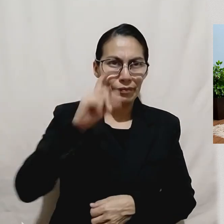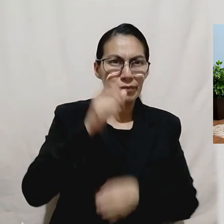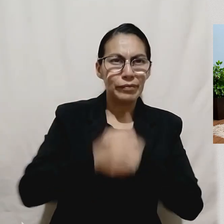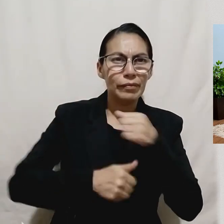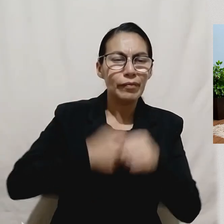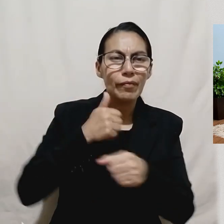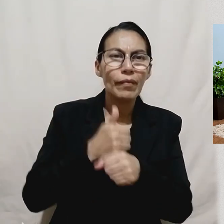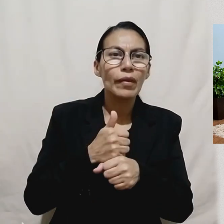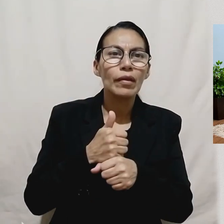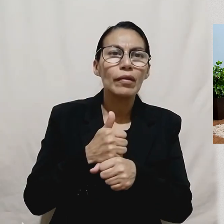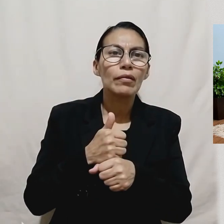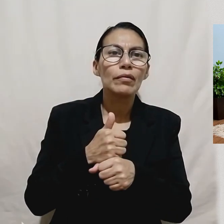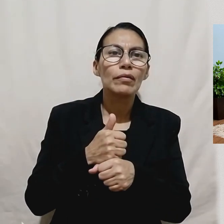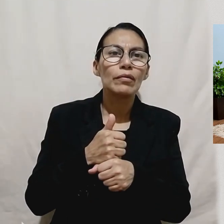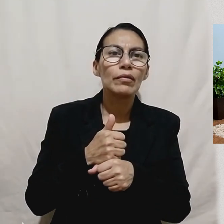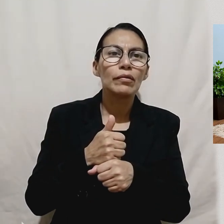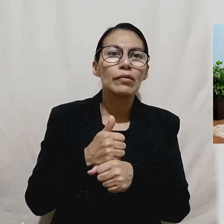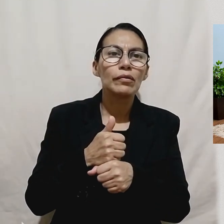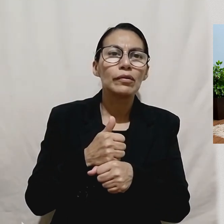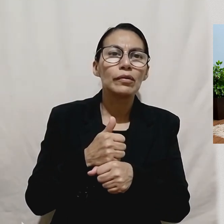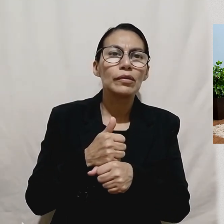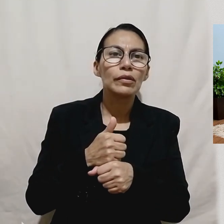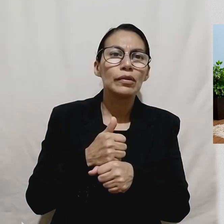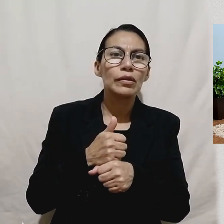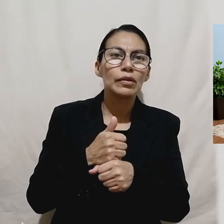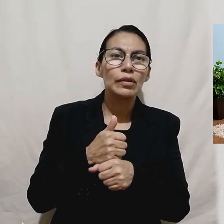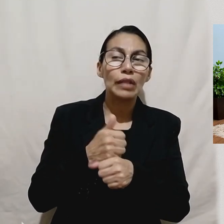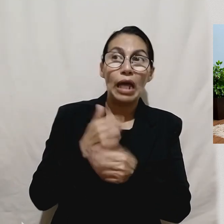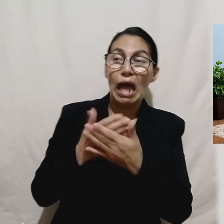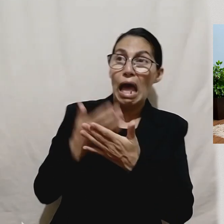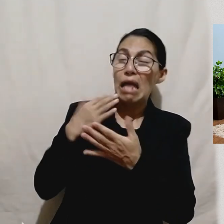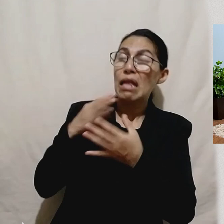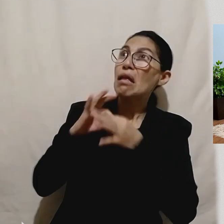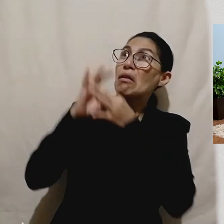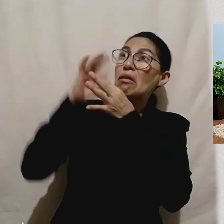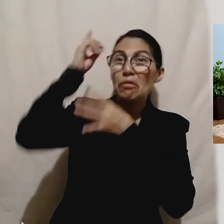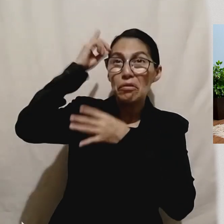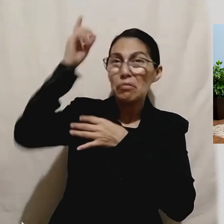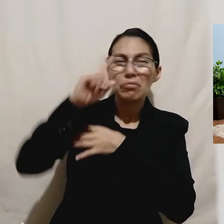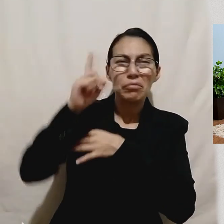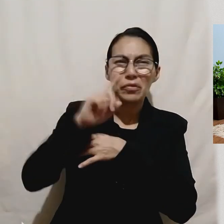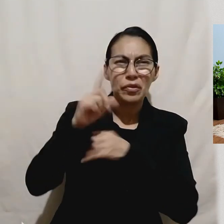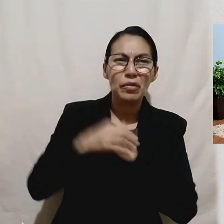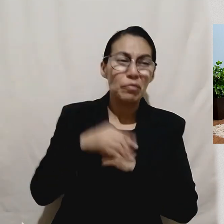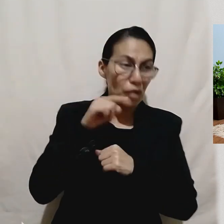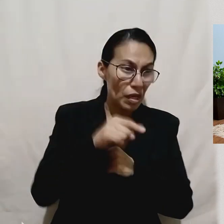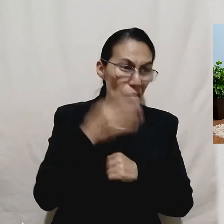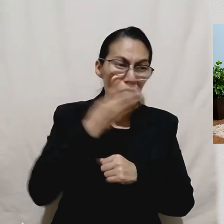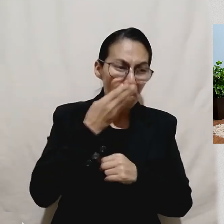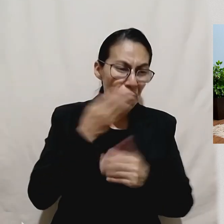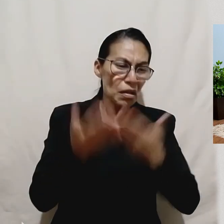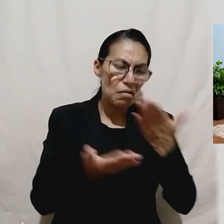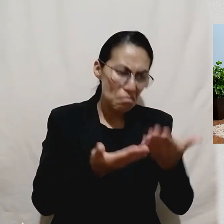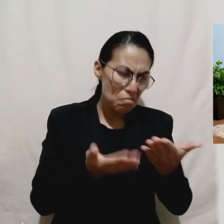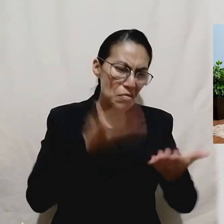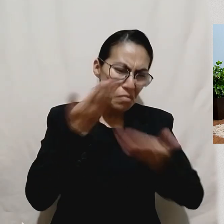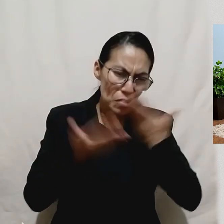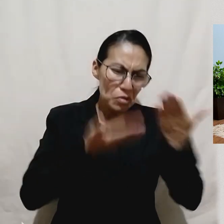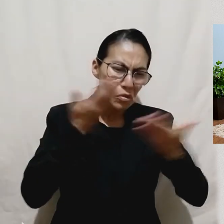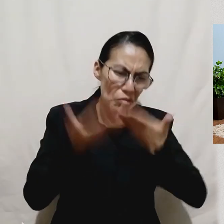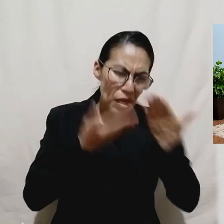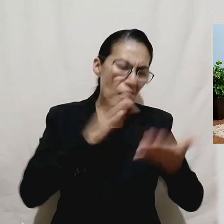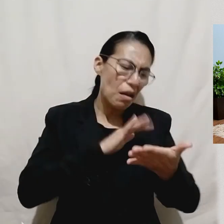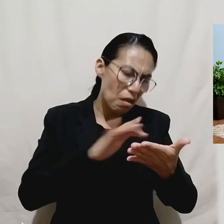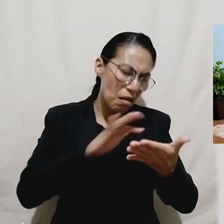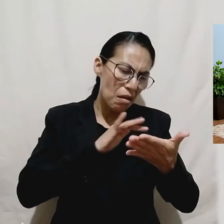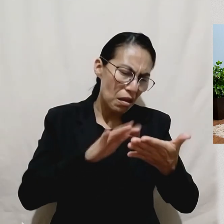vida porque es literalmente estar en la naturaleza sin nada más que con tu Biblia o sea estar leyendo La Biblia y orando